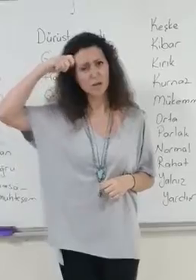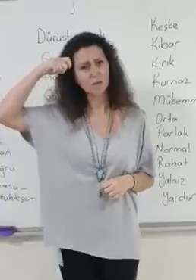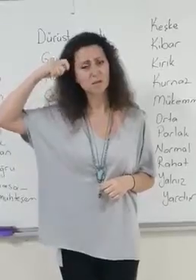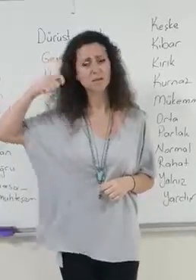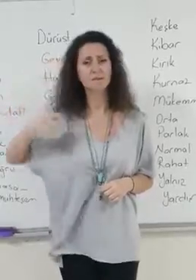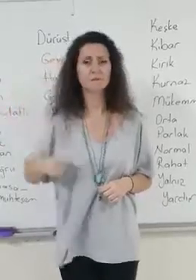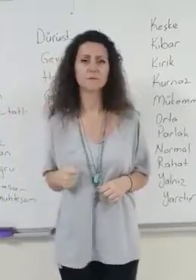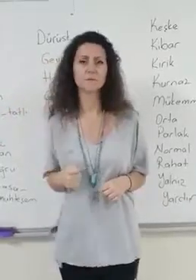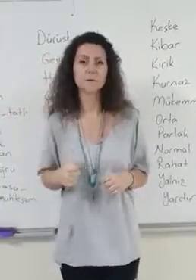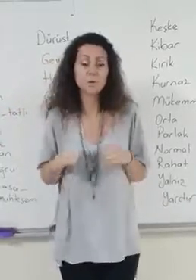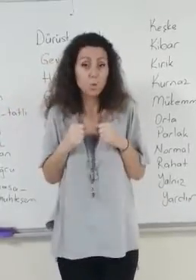soğuk,